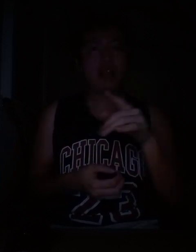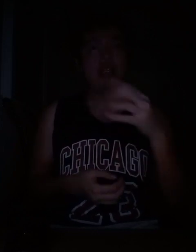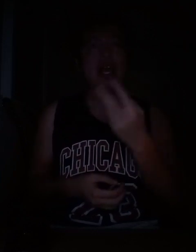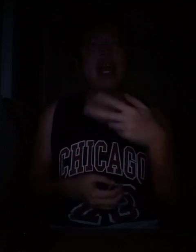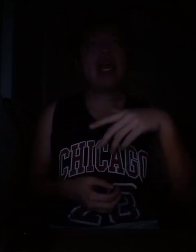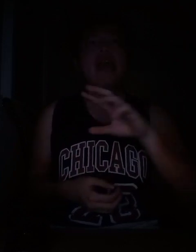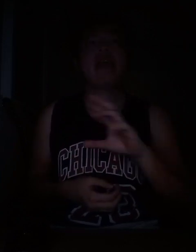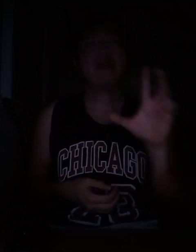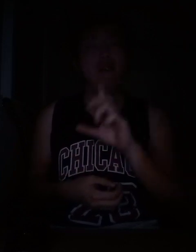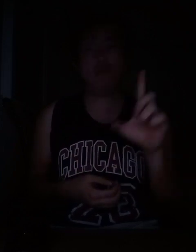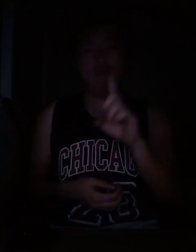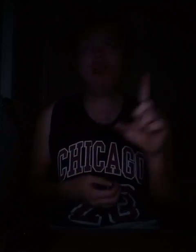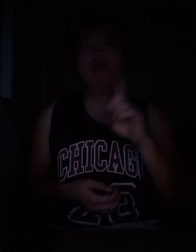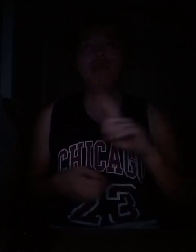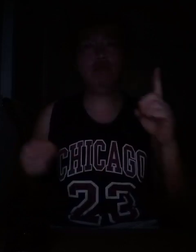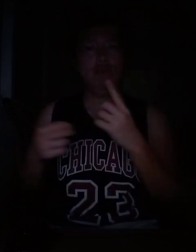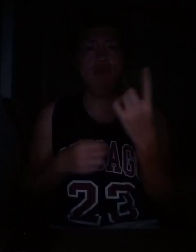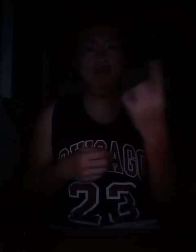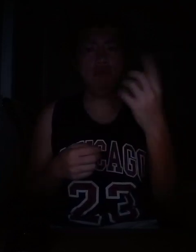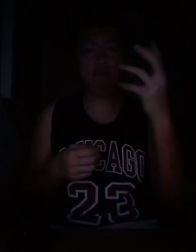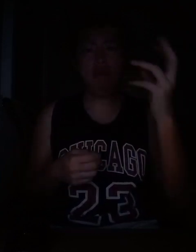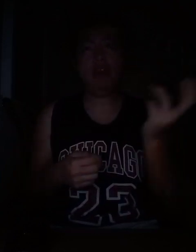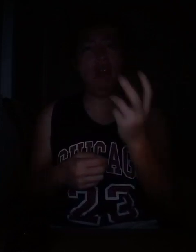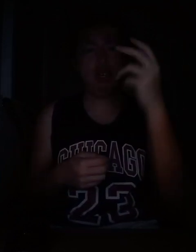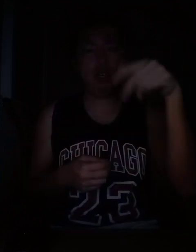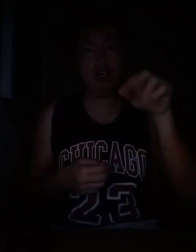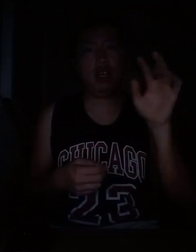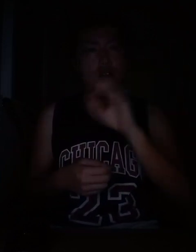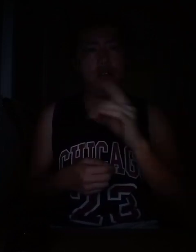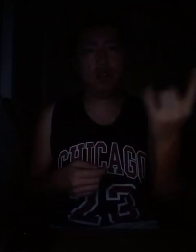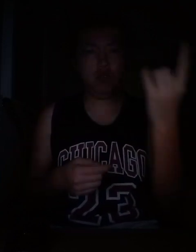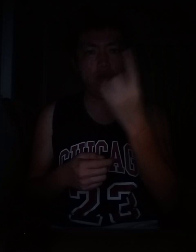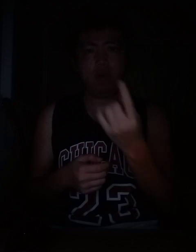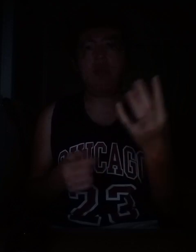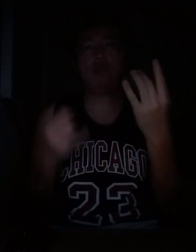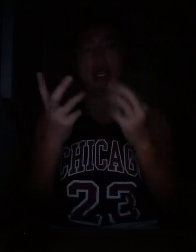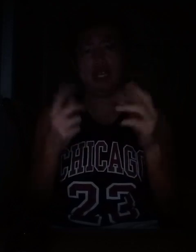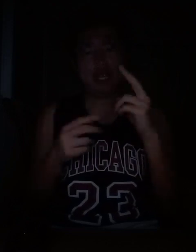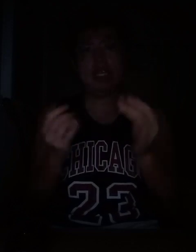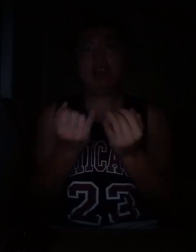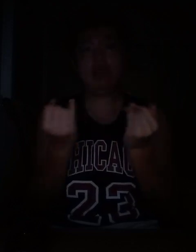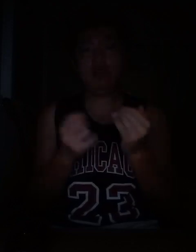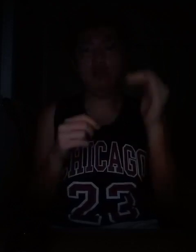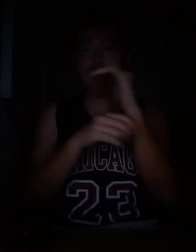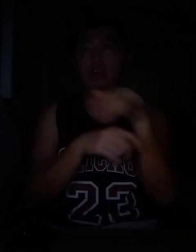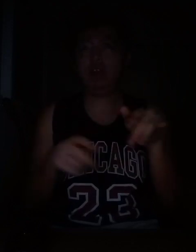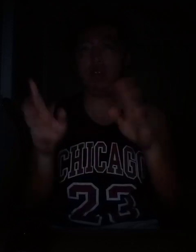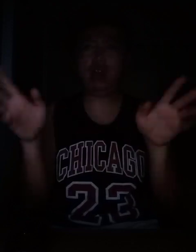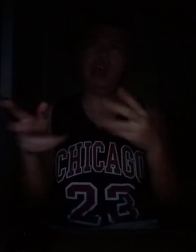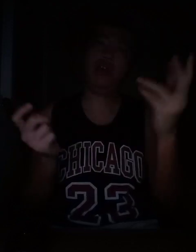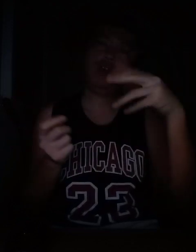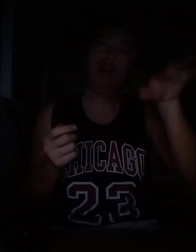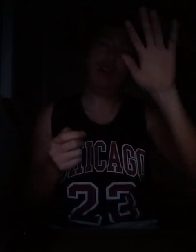태풍은 중심기압 970헥토파스칼, 최대 풍속 시속 126km의 강한 세력을 유지하고